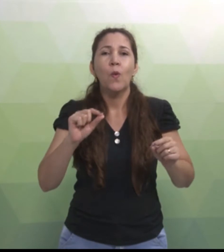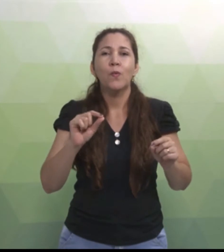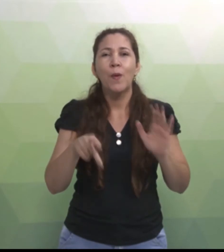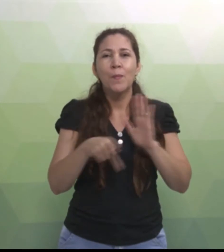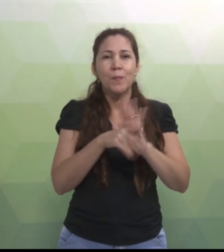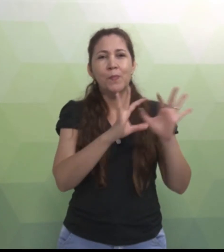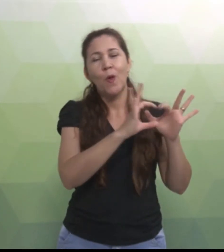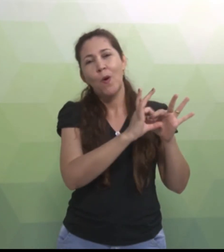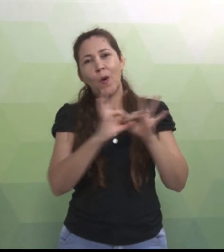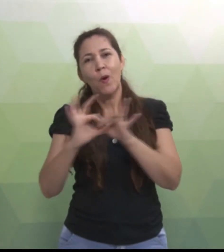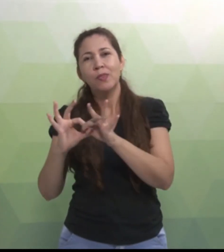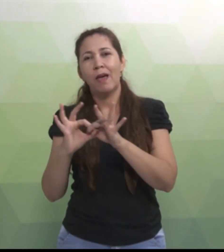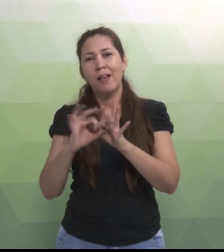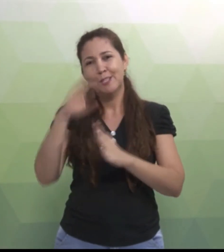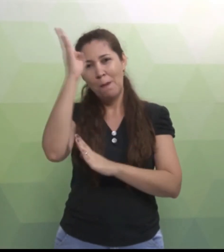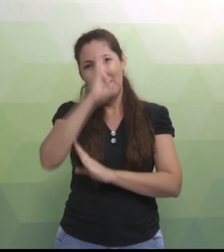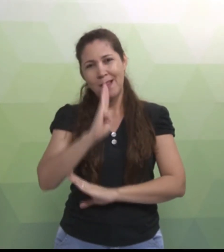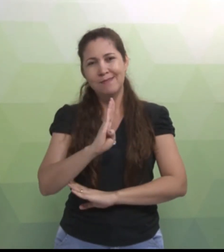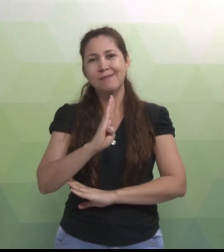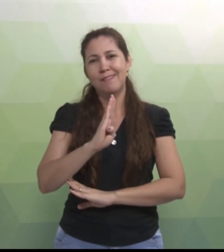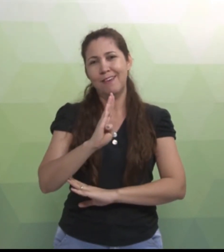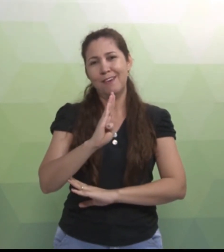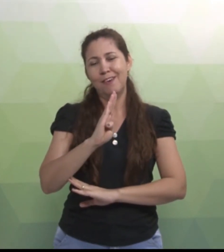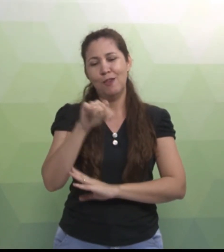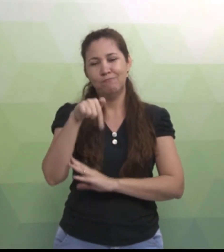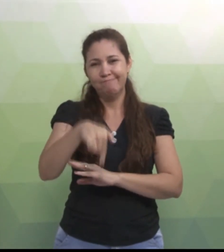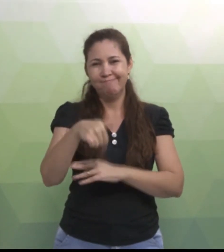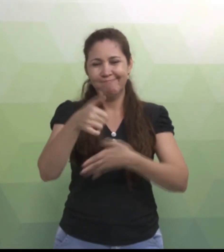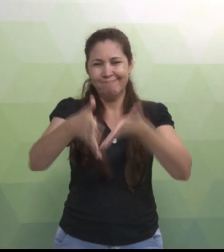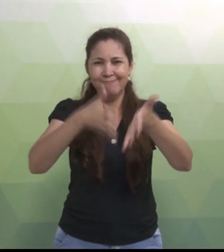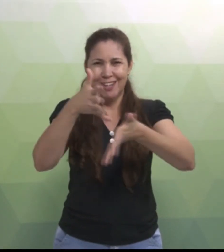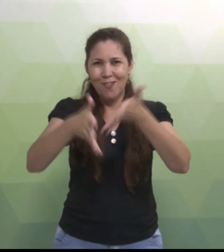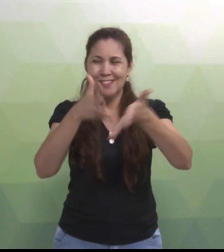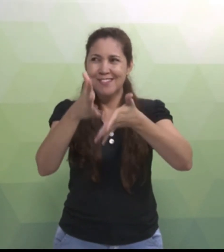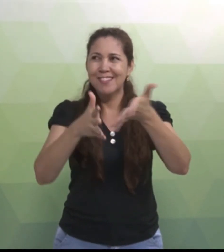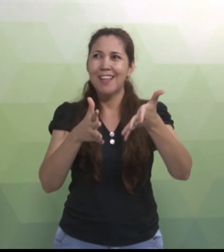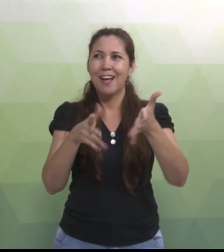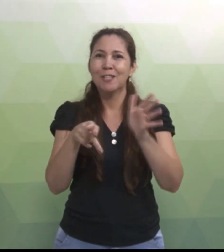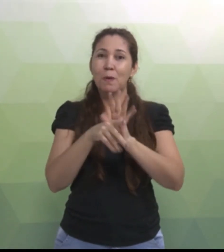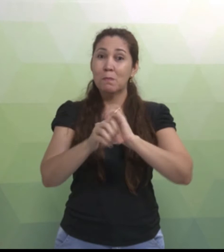Então, agora no contexto brasileiro, no processo de ensino da língua de sinais como o L1,